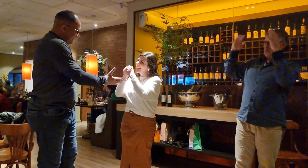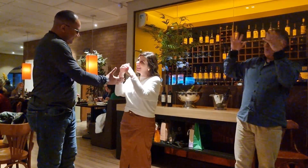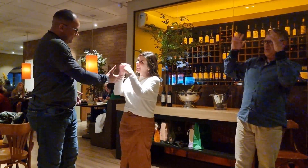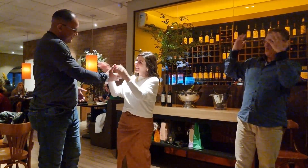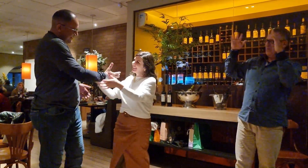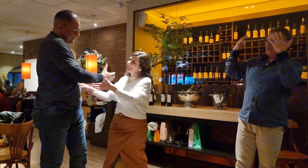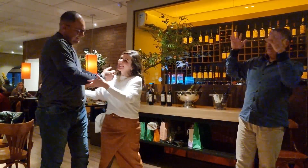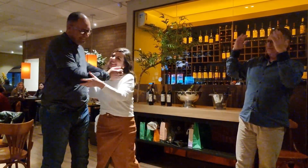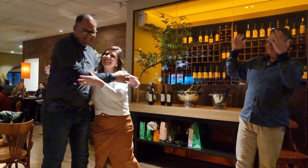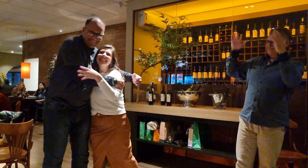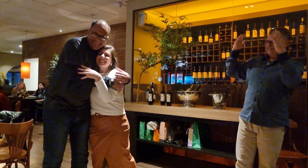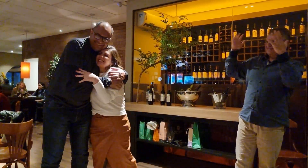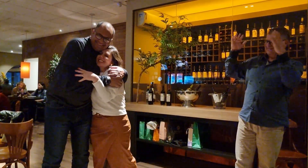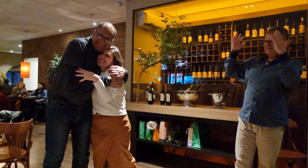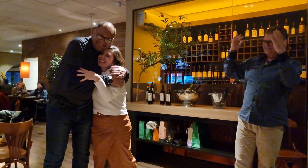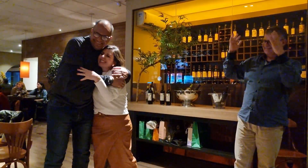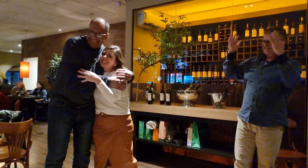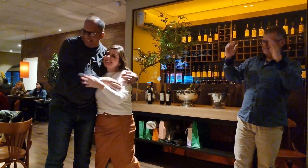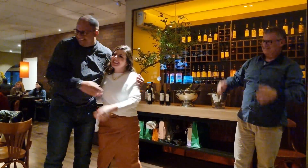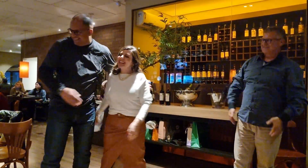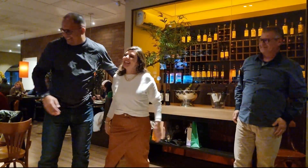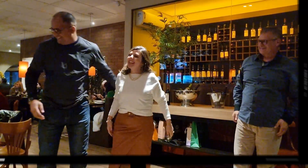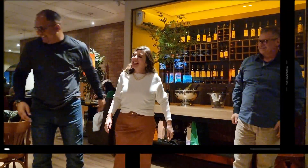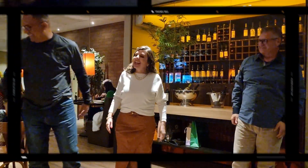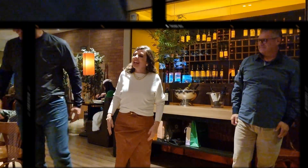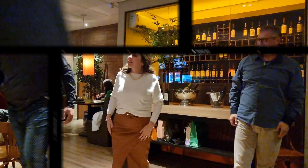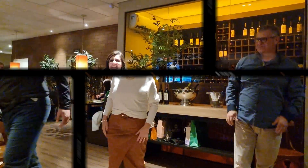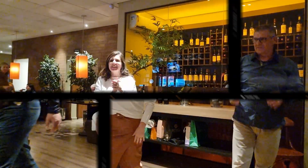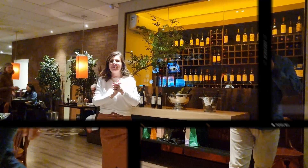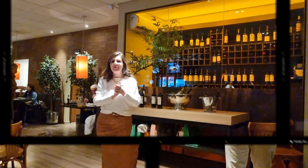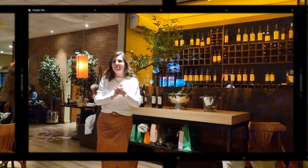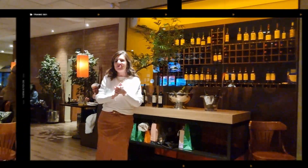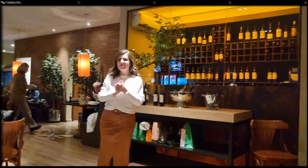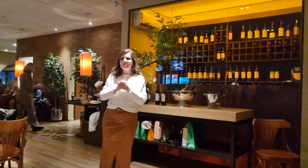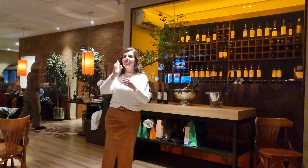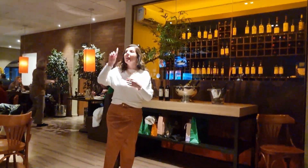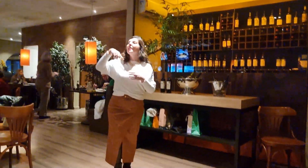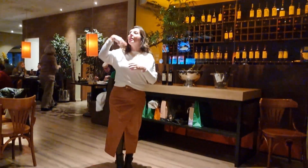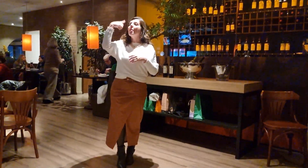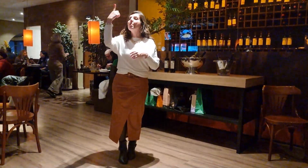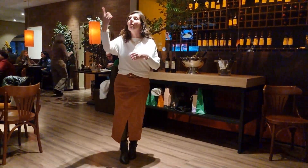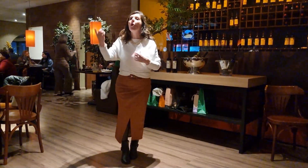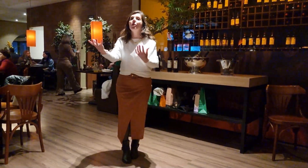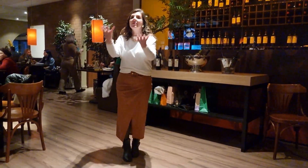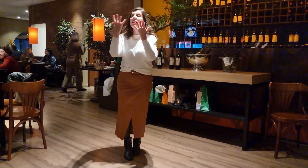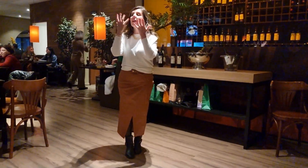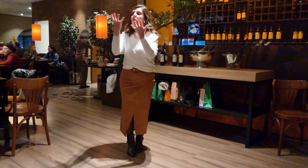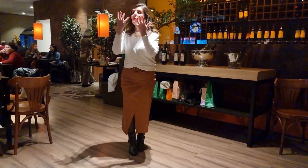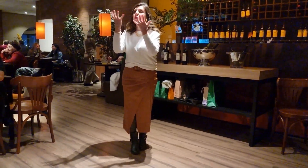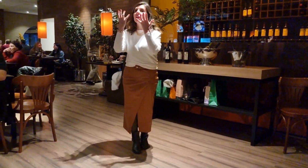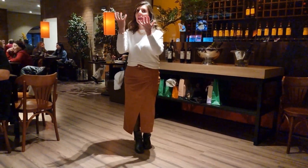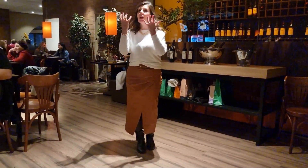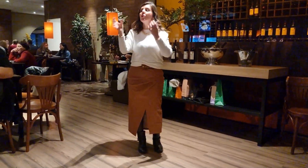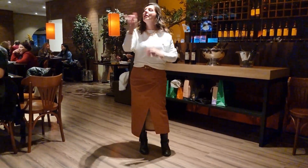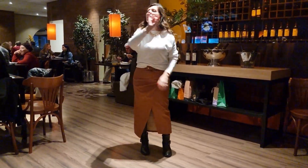falar, todos possam entender a mensagem do Evangelho. Que no nome de Jesus, ela dê